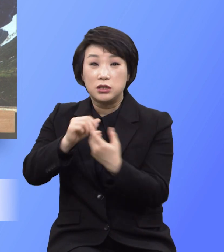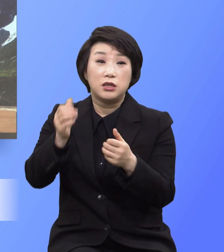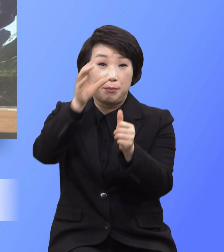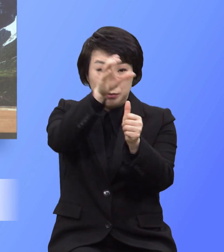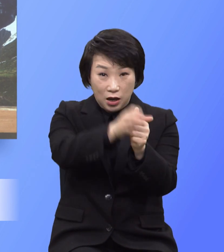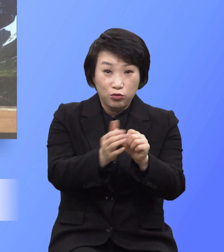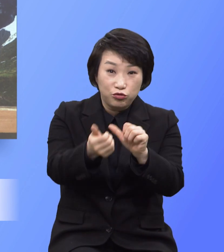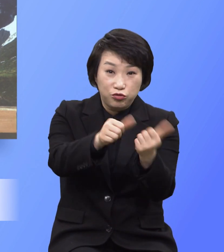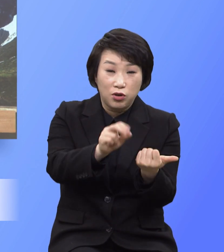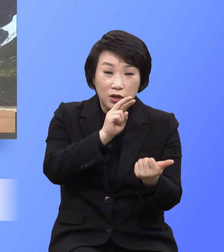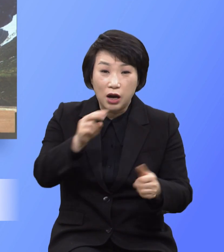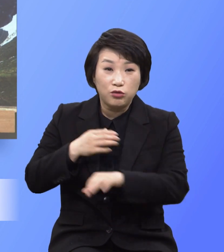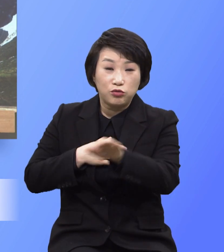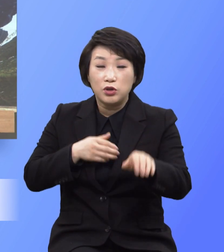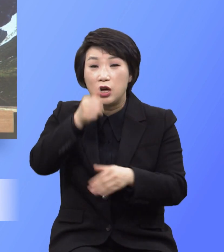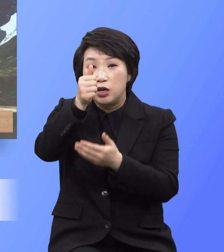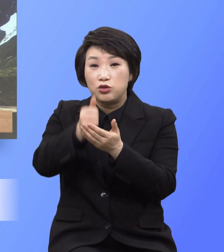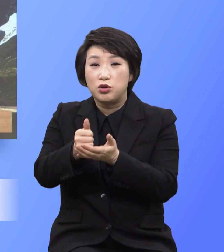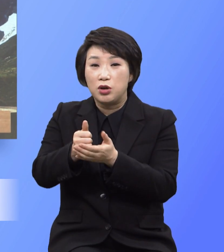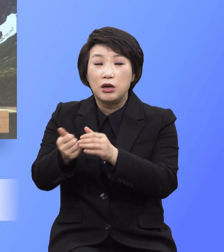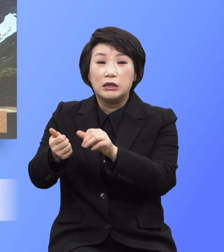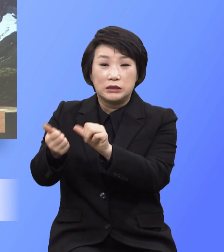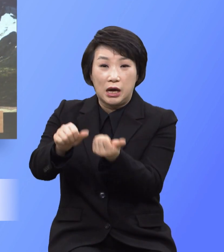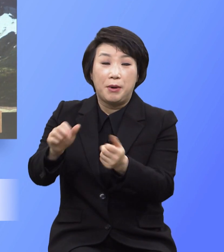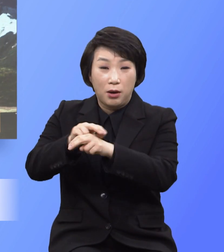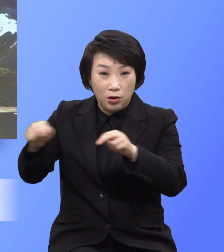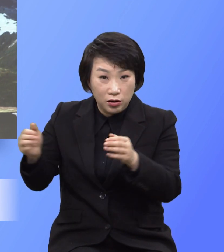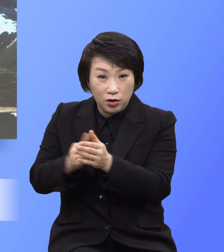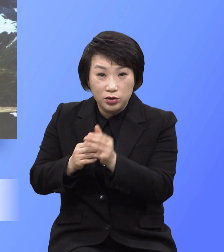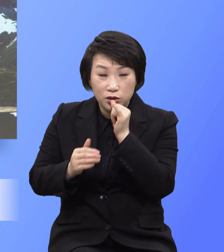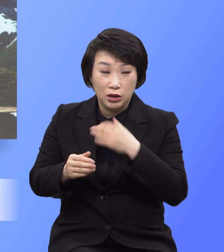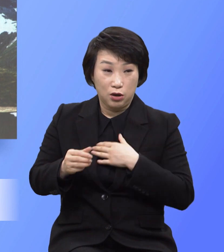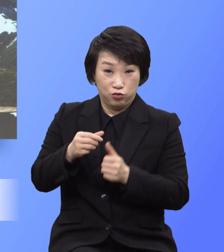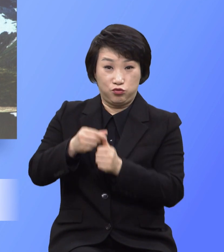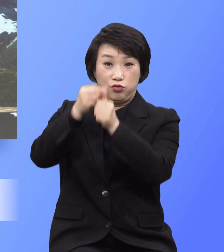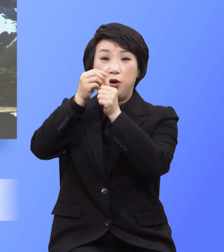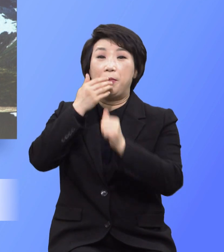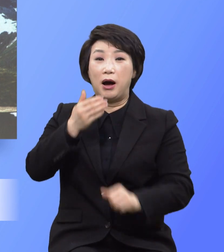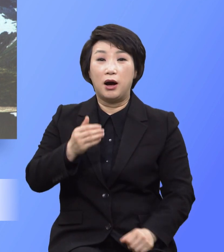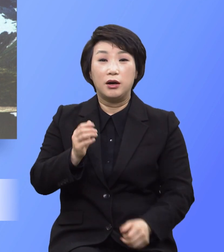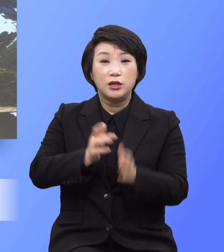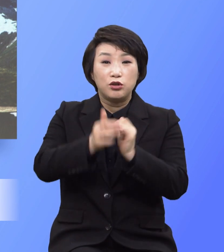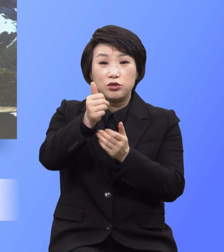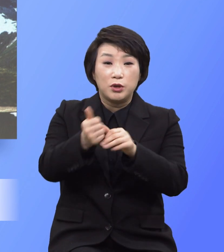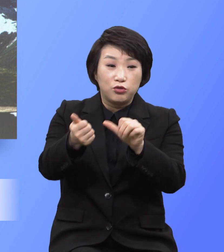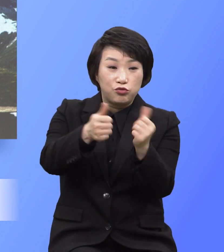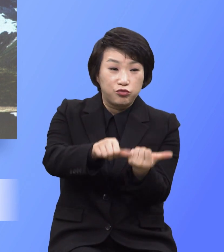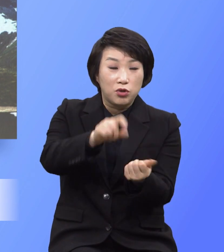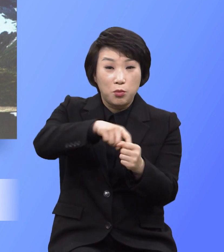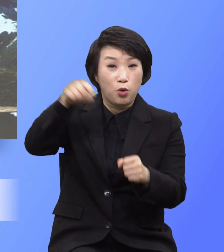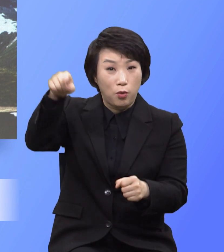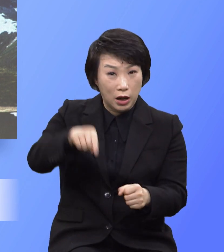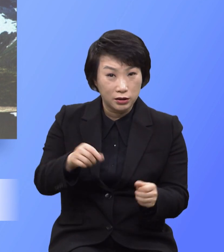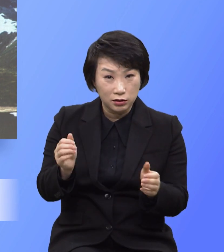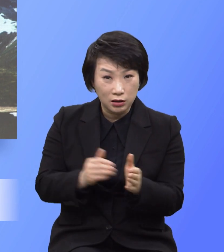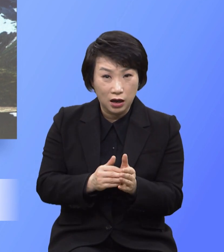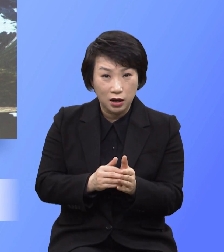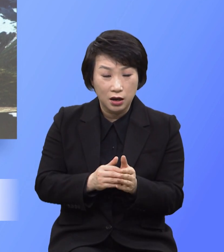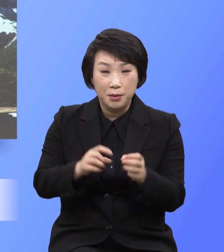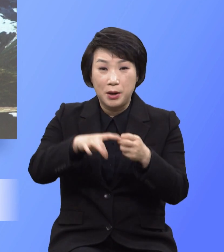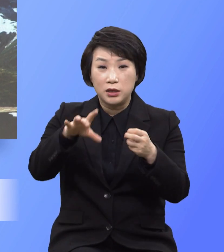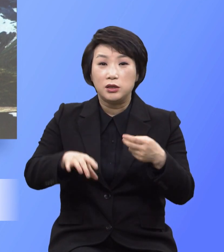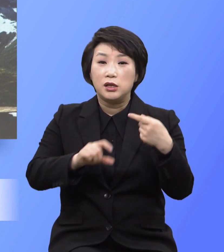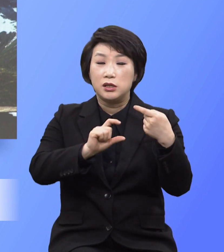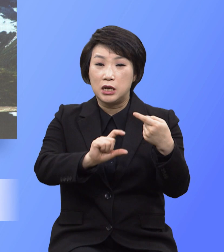죄값의 사망이 무효되고 내가 구원받으니, 그래서 예수는 죽으러 오셨다 이 말이에요.